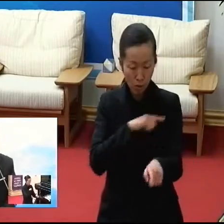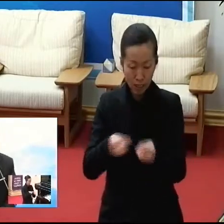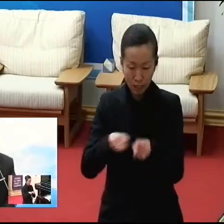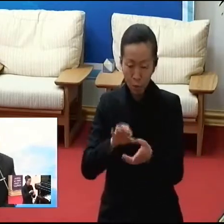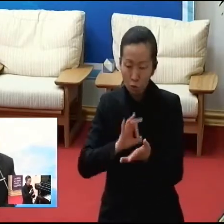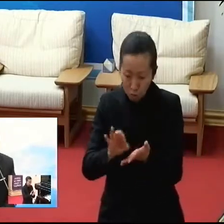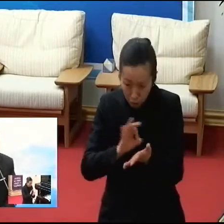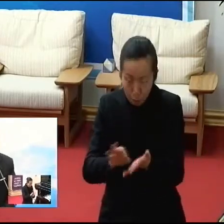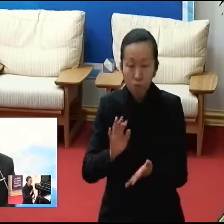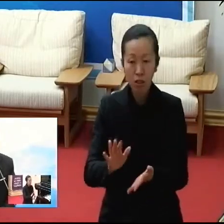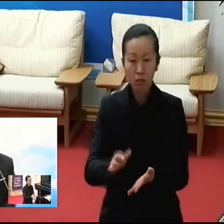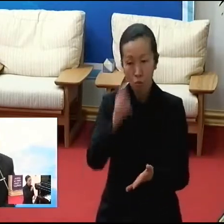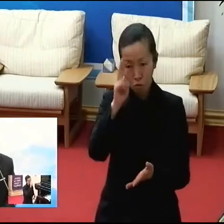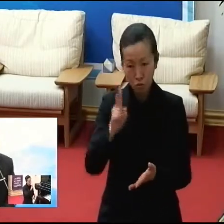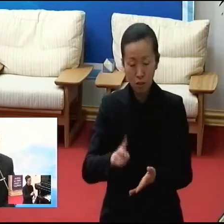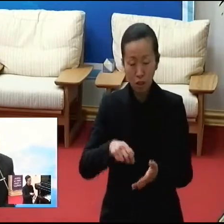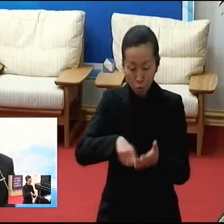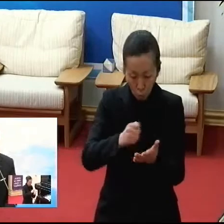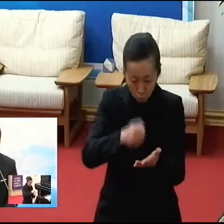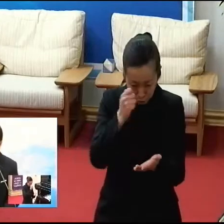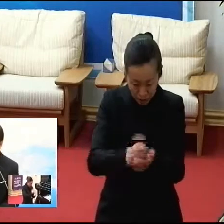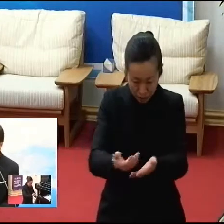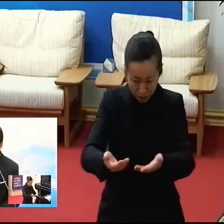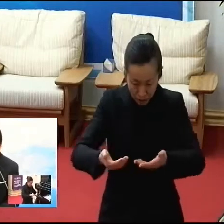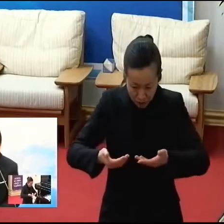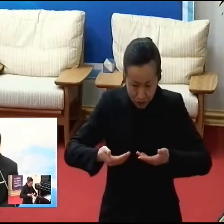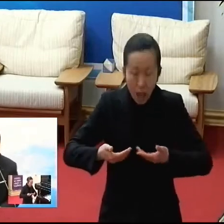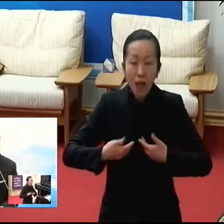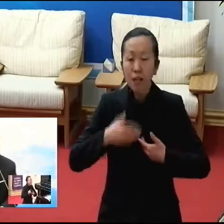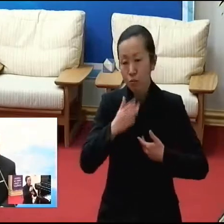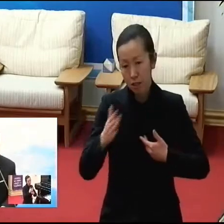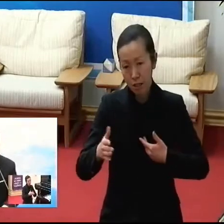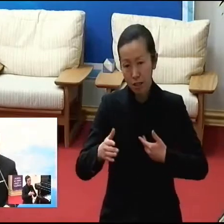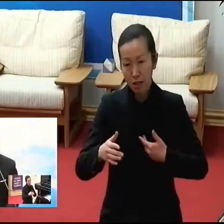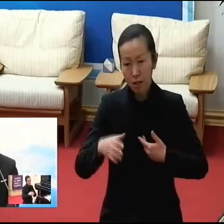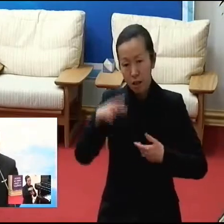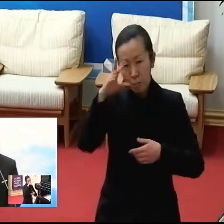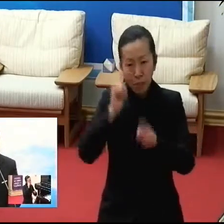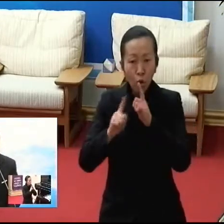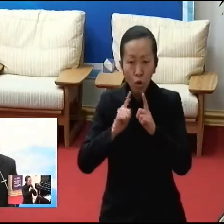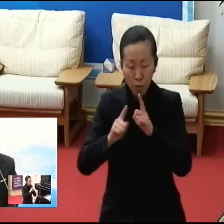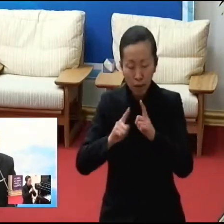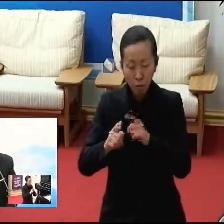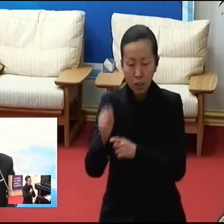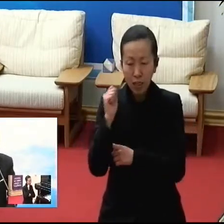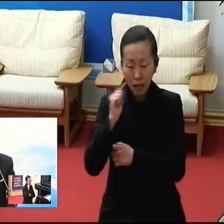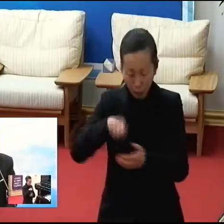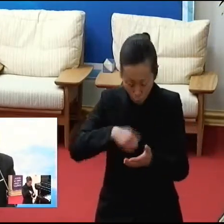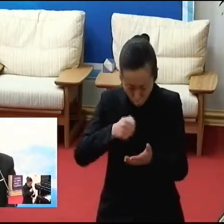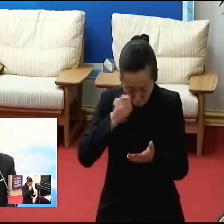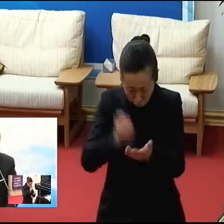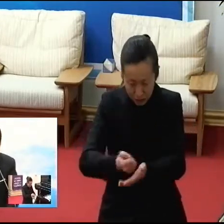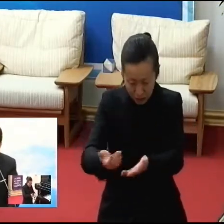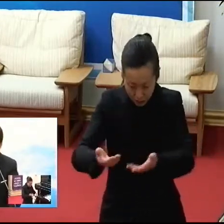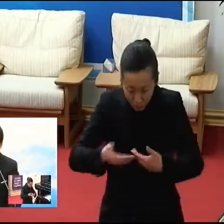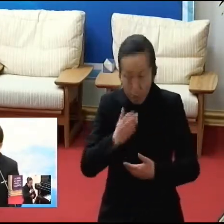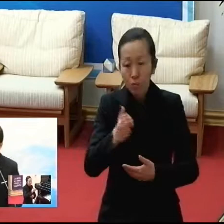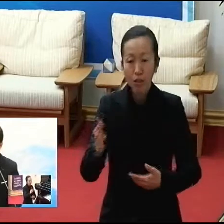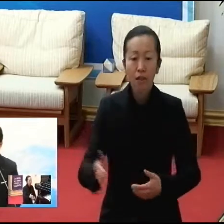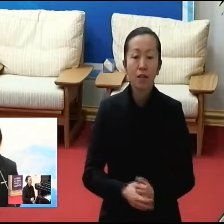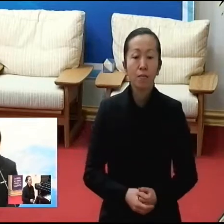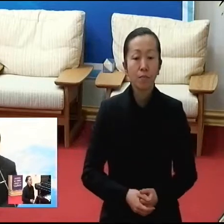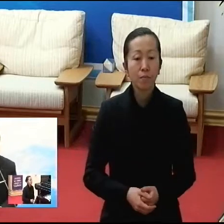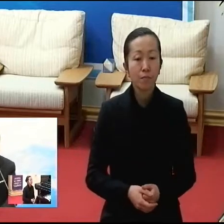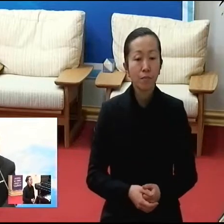이것이 각인되시길 바랍니다. それが刻印されることを願います。 말에는 권세가 있습니다. 言葉には力があります。 사도행전